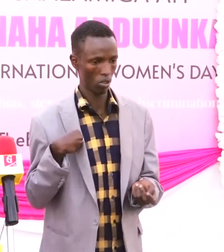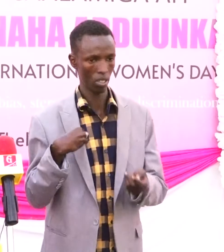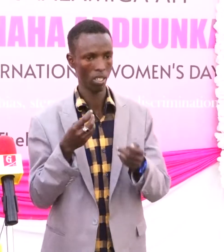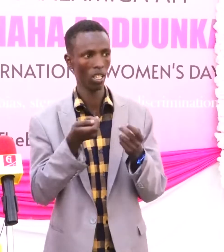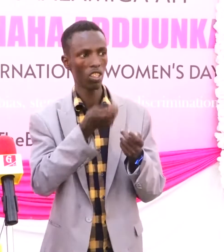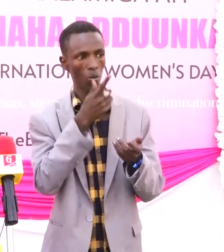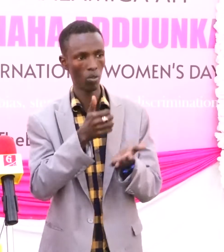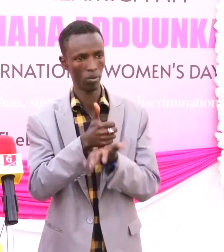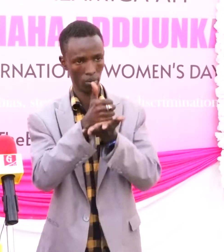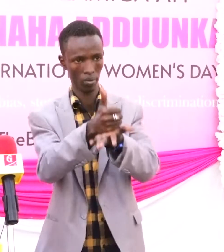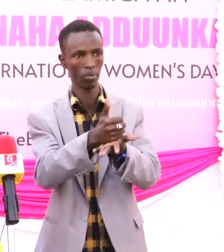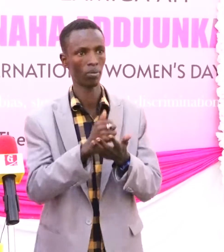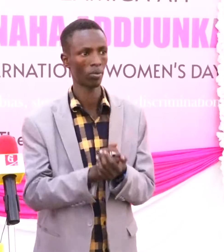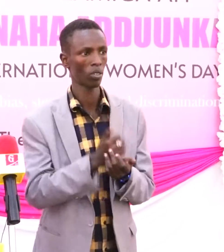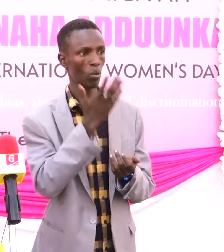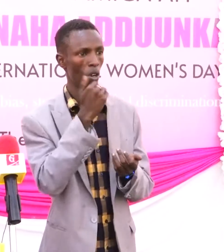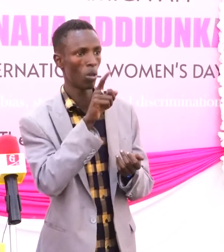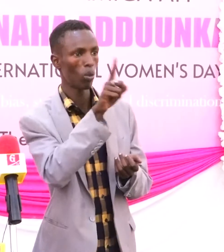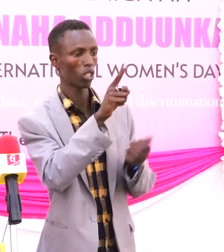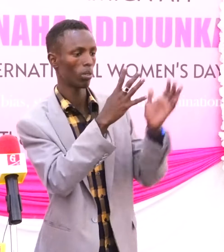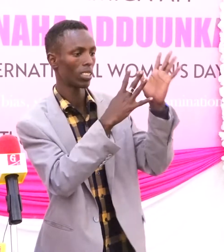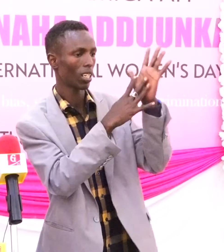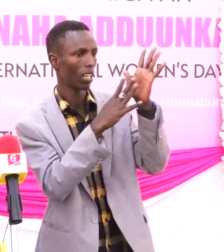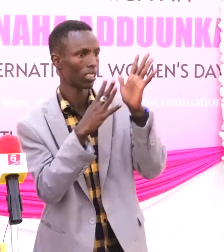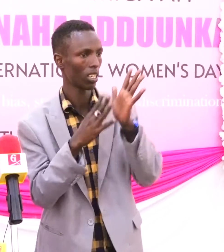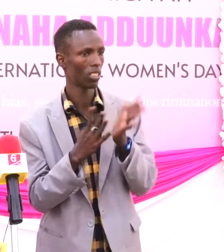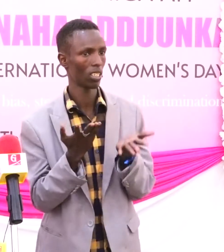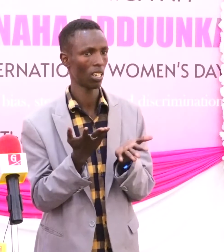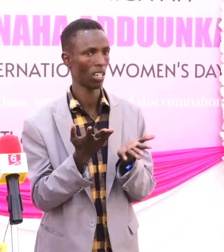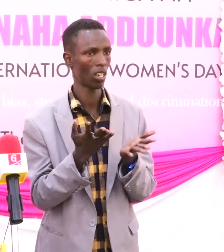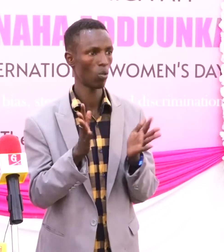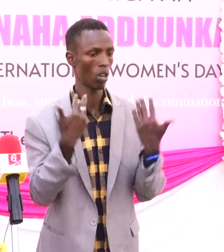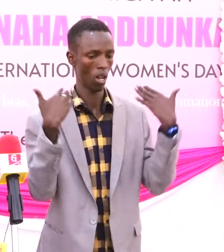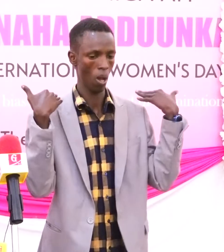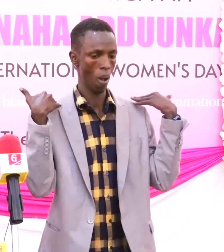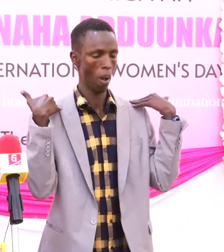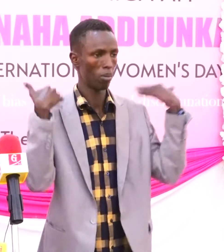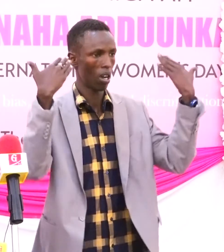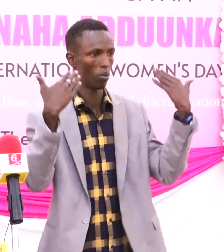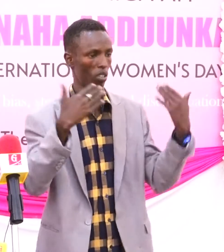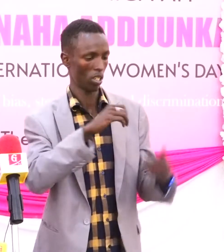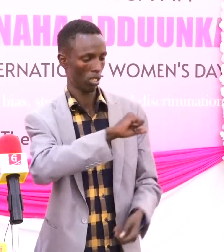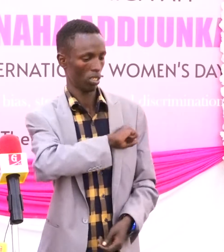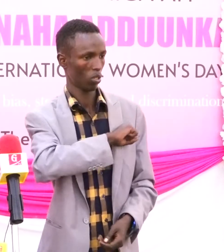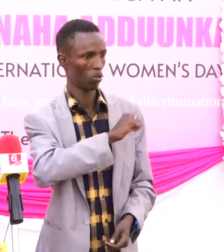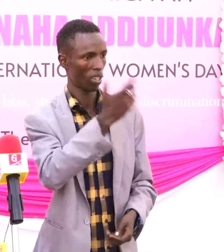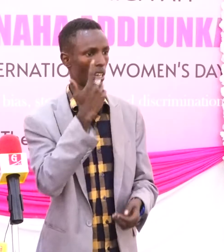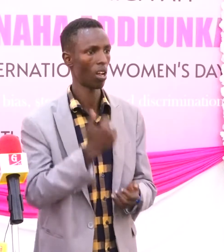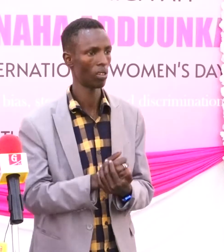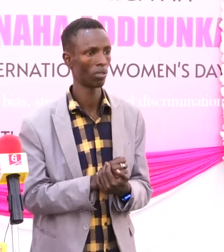بس سجال إيه سجاشن وح معمولا وكش قيسية أم بمسؤولية دو ده هي هون